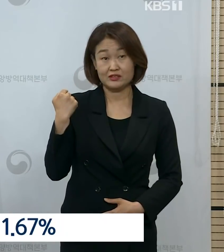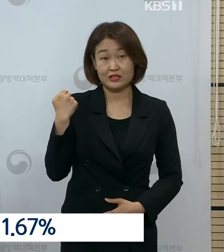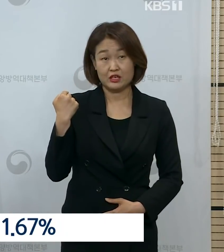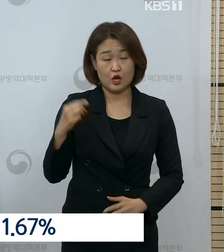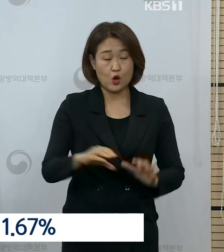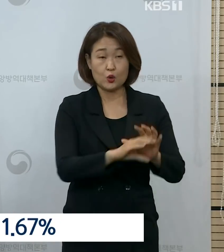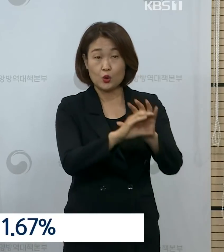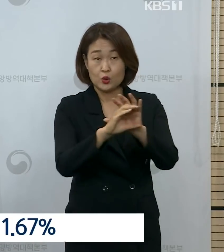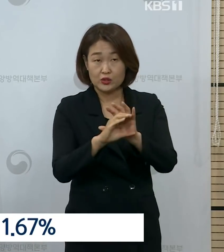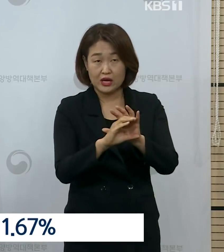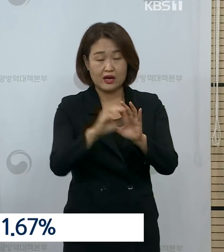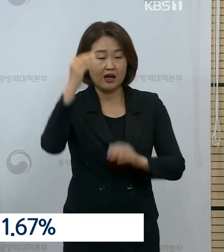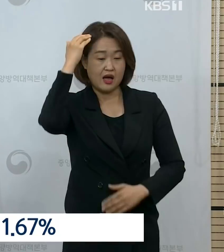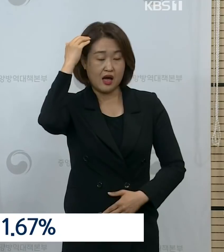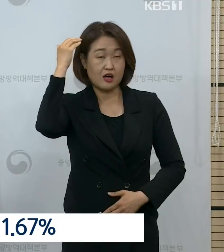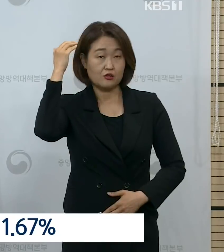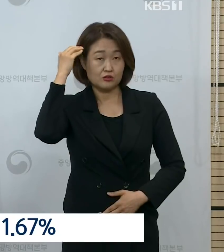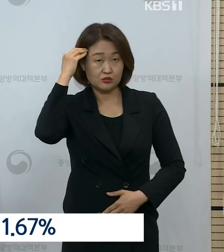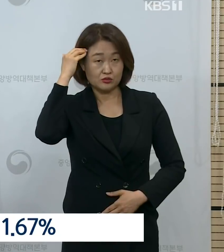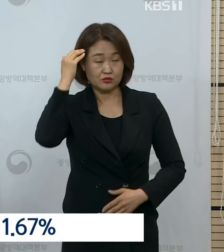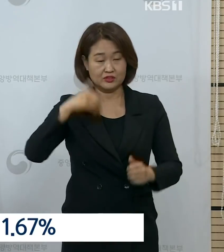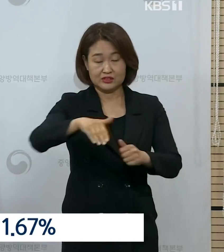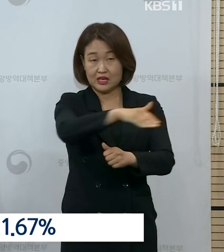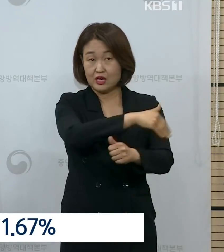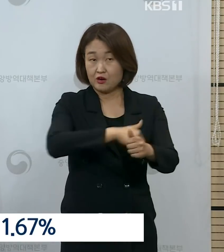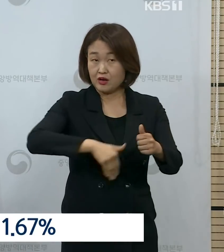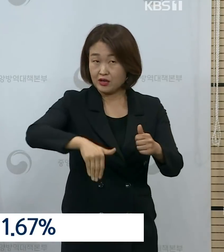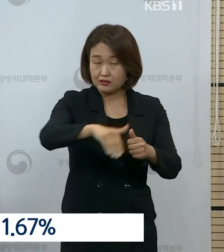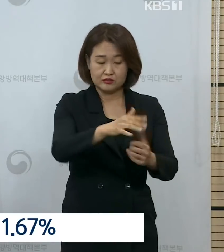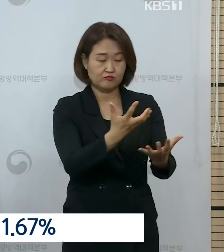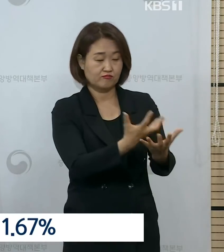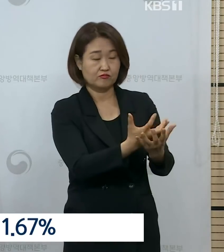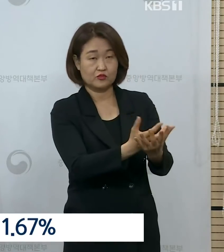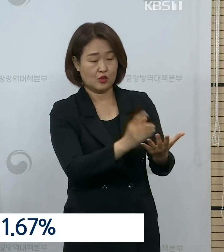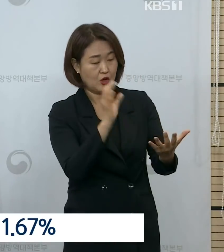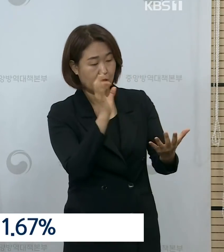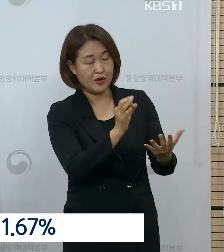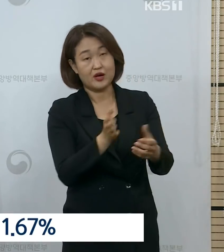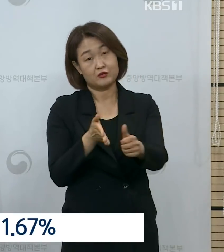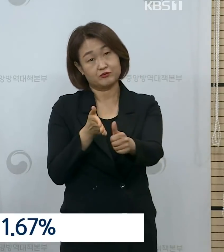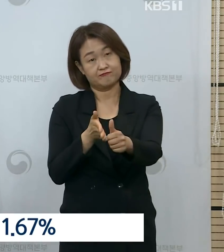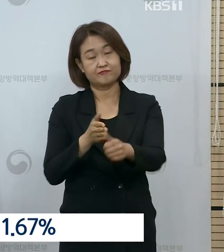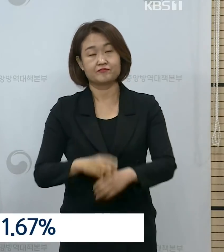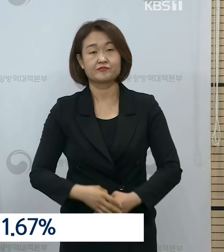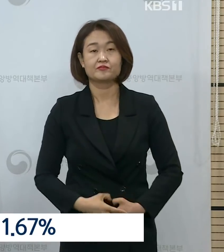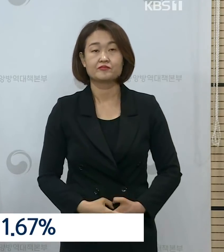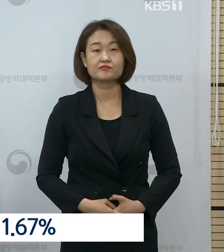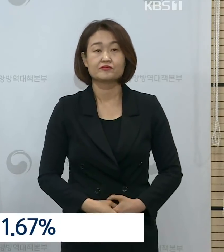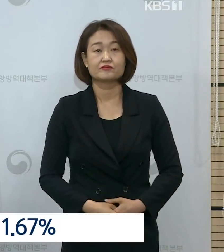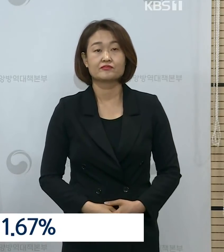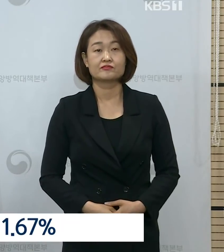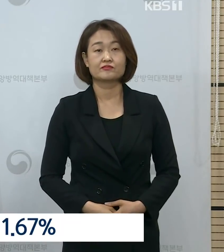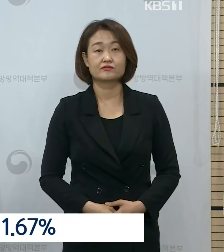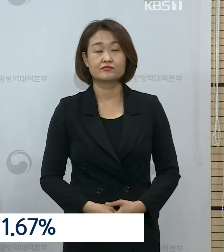발생한 코로나19 국내 발생 동향에 대해서는 보도자료로 가름하도록 하겠습니다.